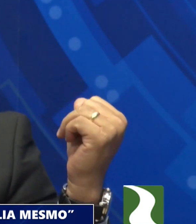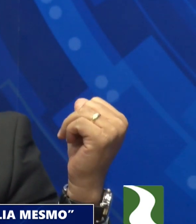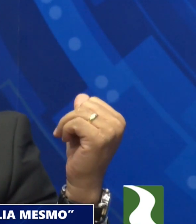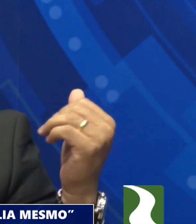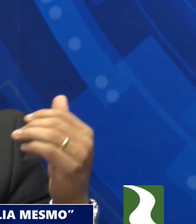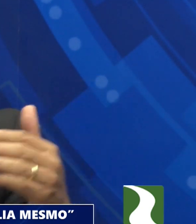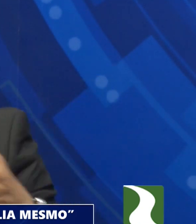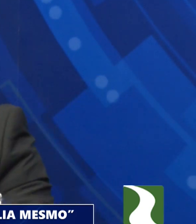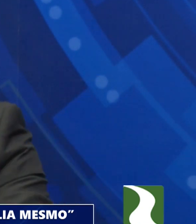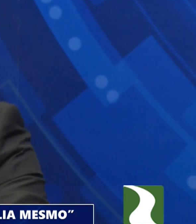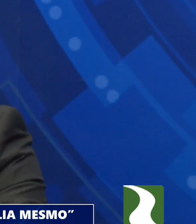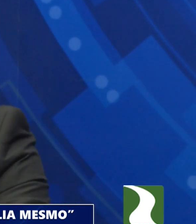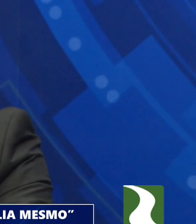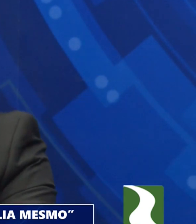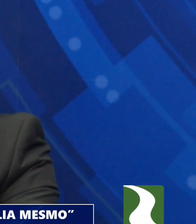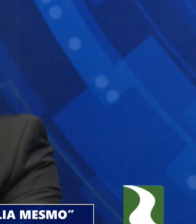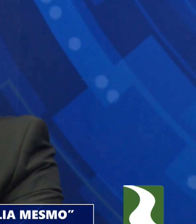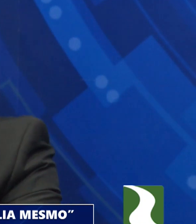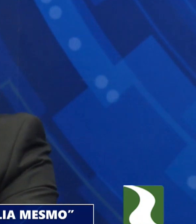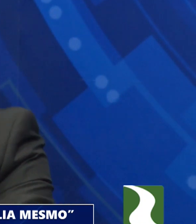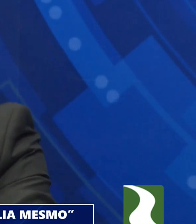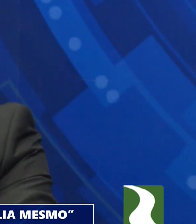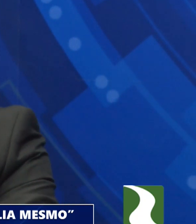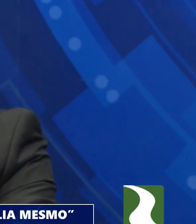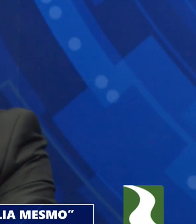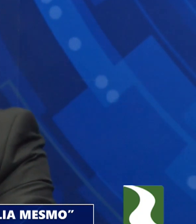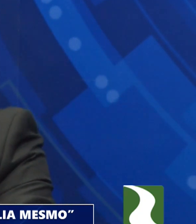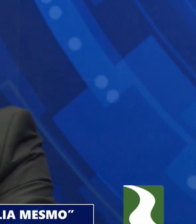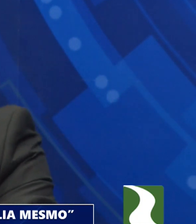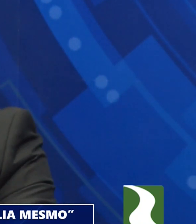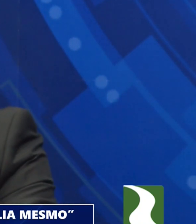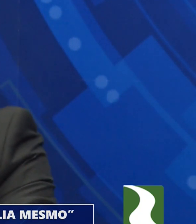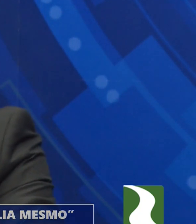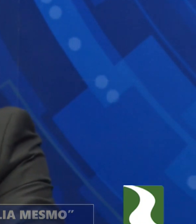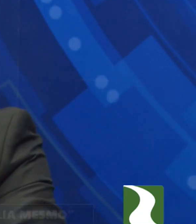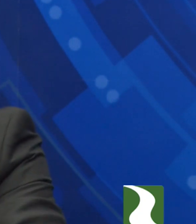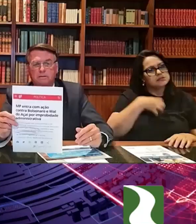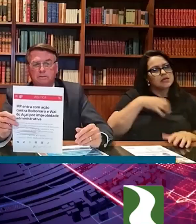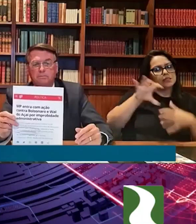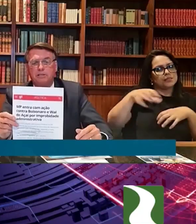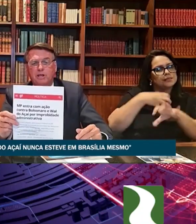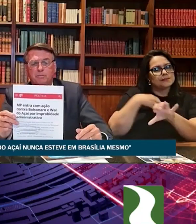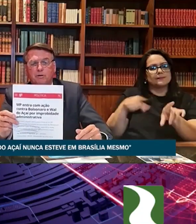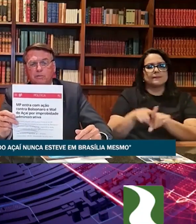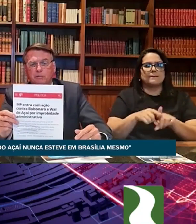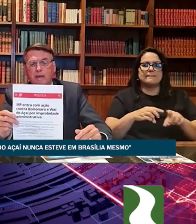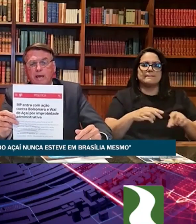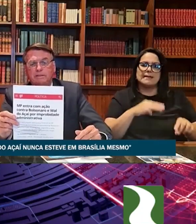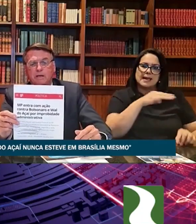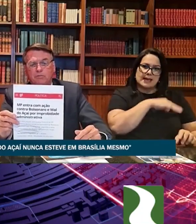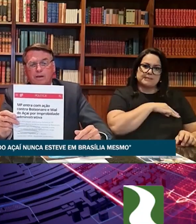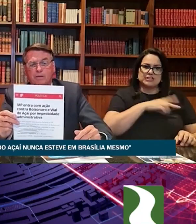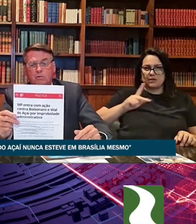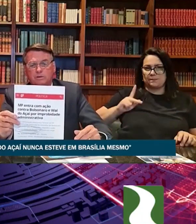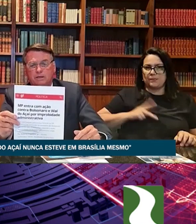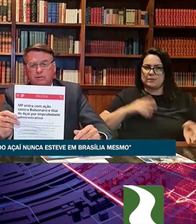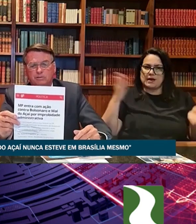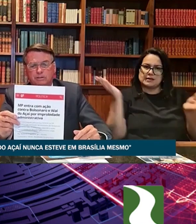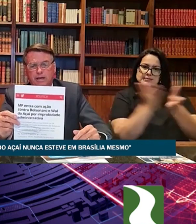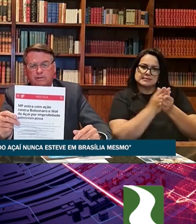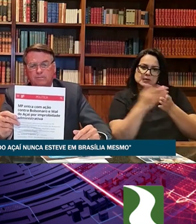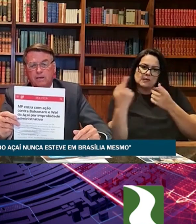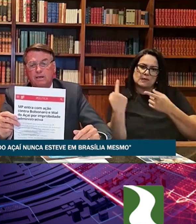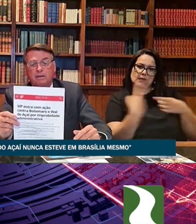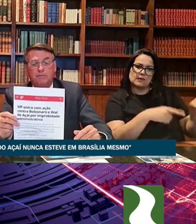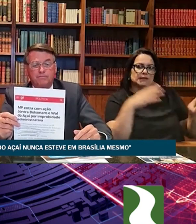lá e 2018 agora para para para ir para as vésperas da eleição penso que nada mais eleitoreiro do